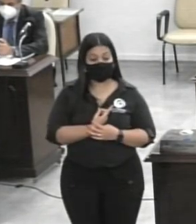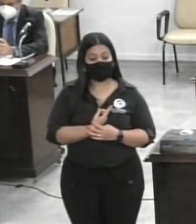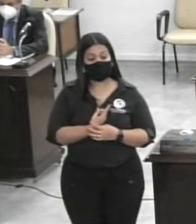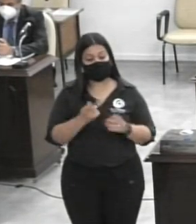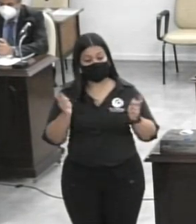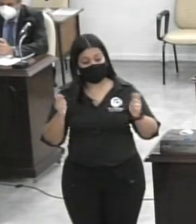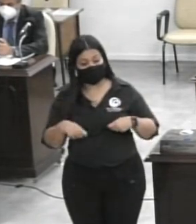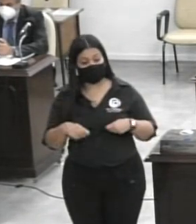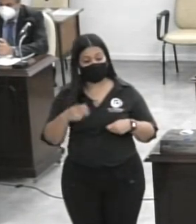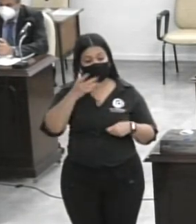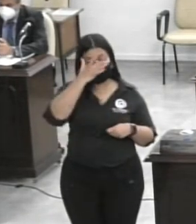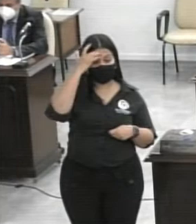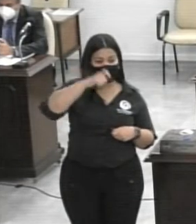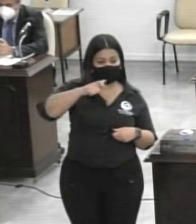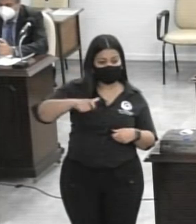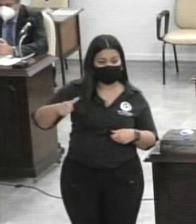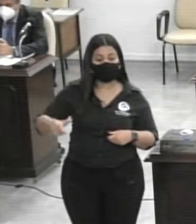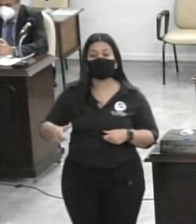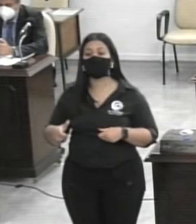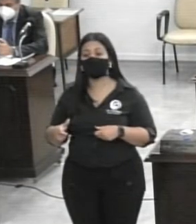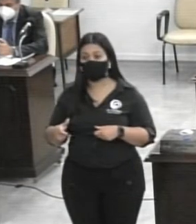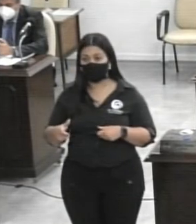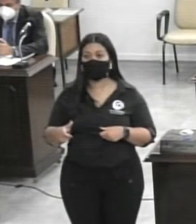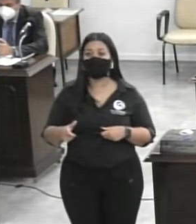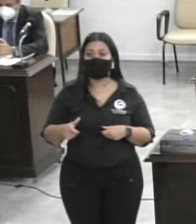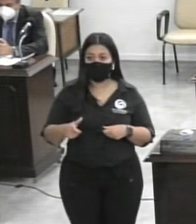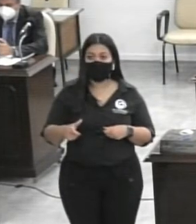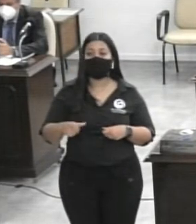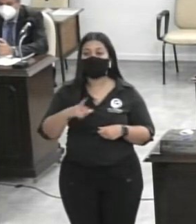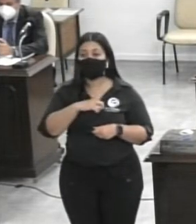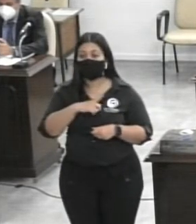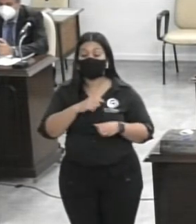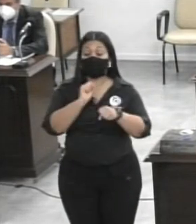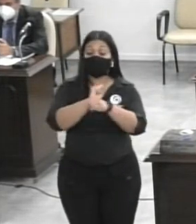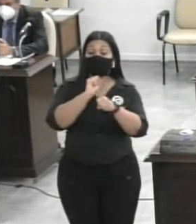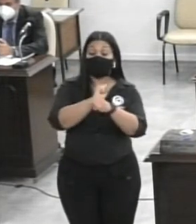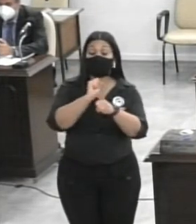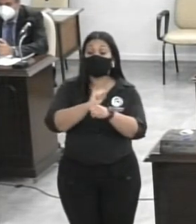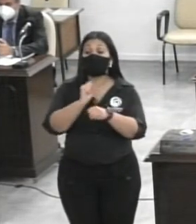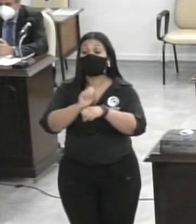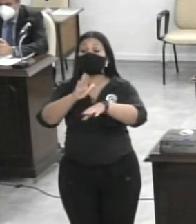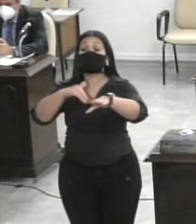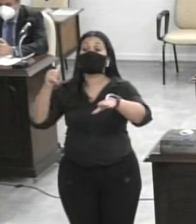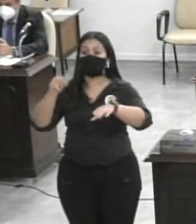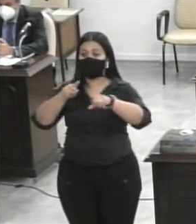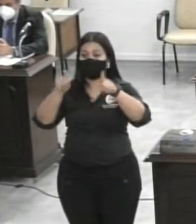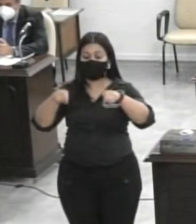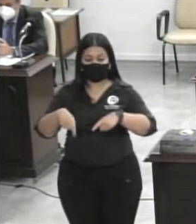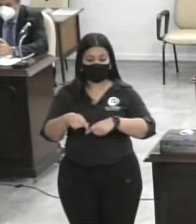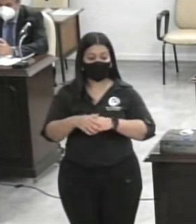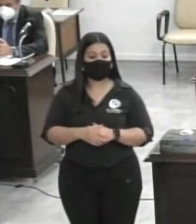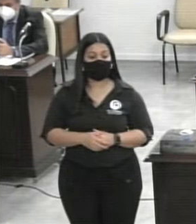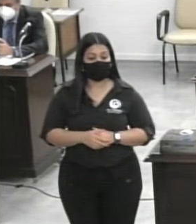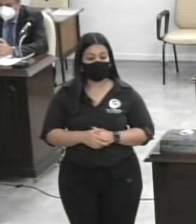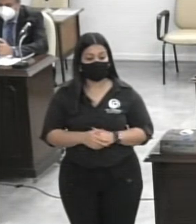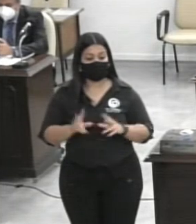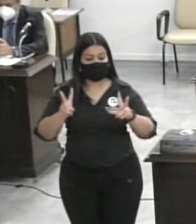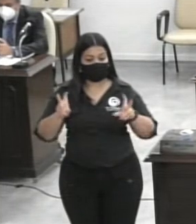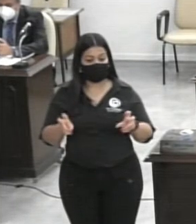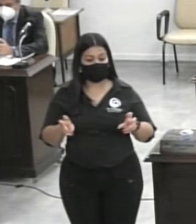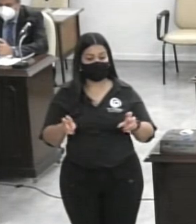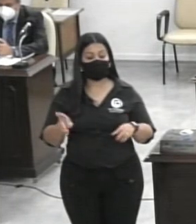estão ainda no concurso PEB, né, 2018, e o questionamento é sobre o uso da